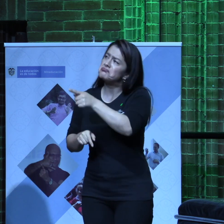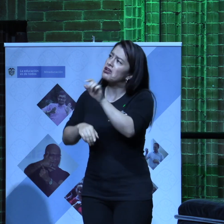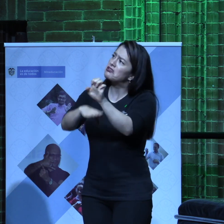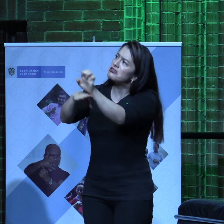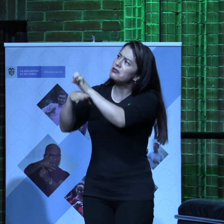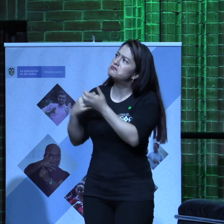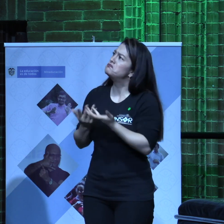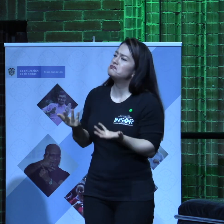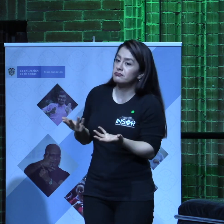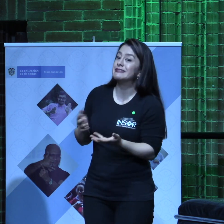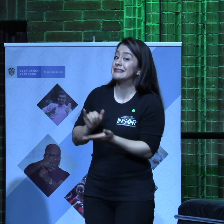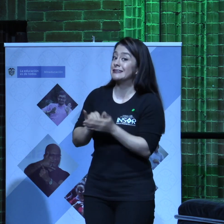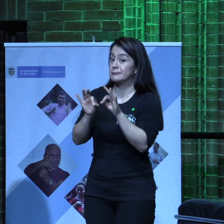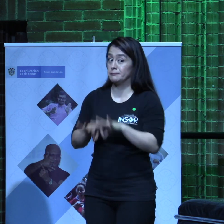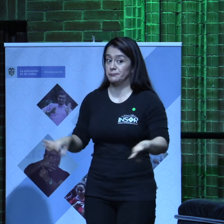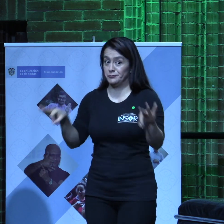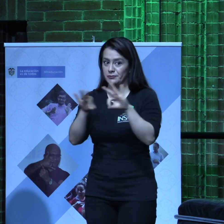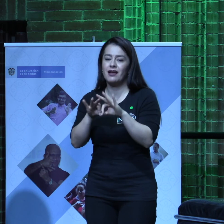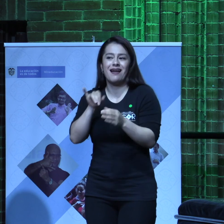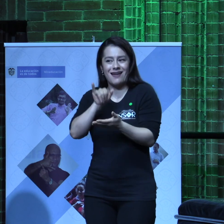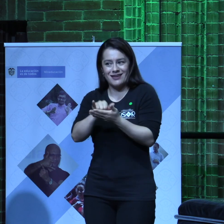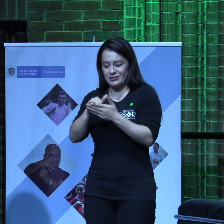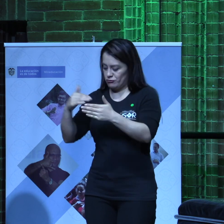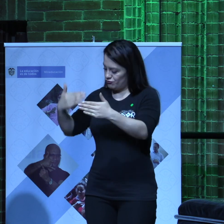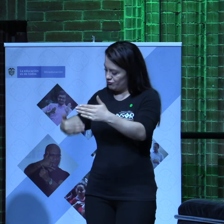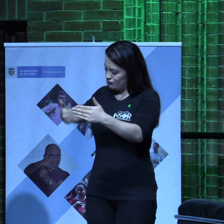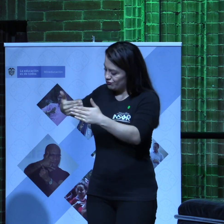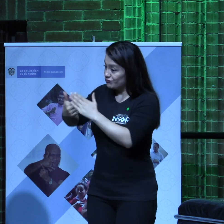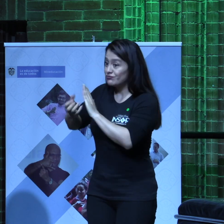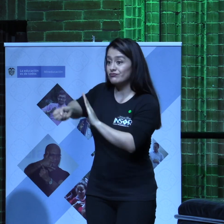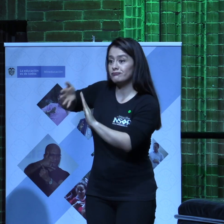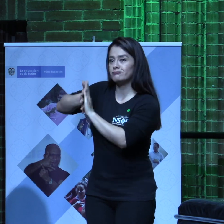Por esto es importante que se hagan este tipo de eventos.